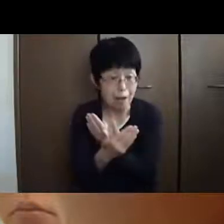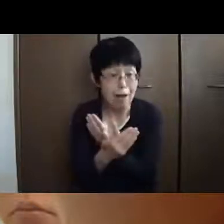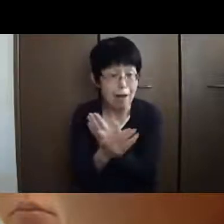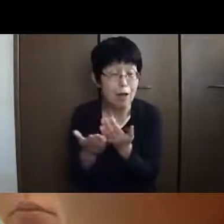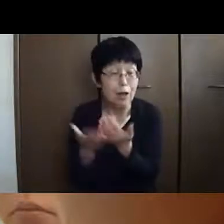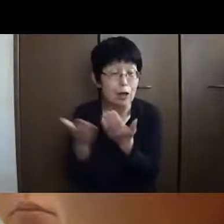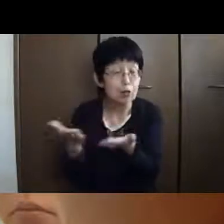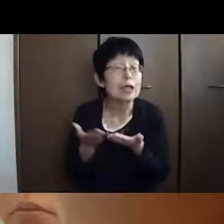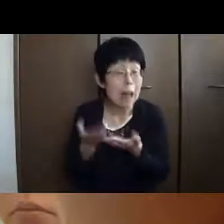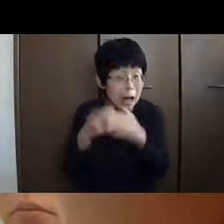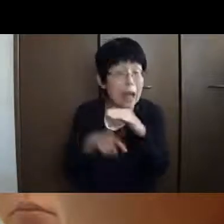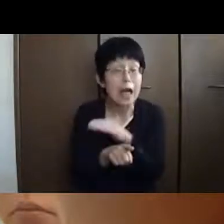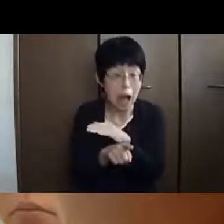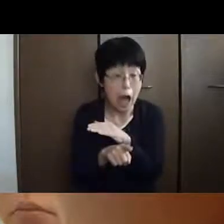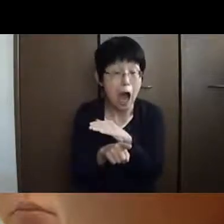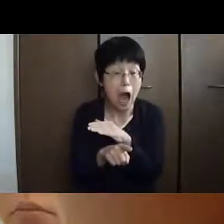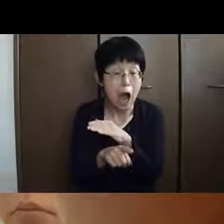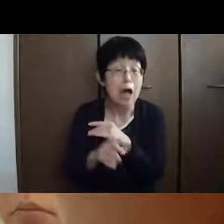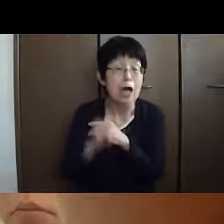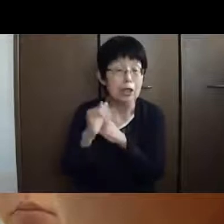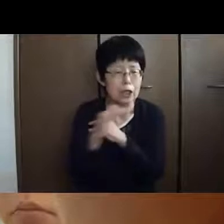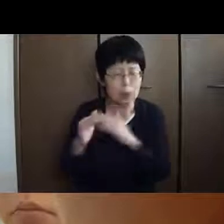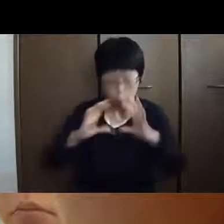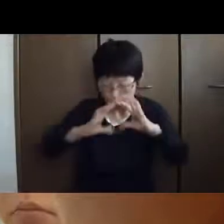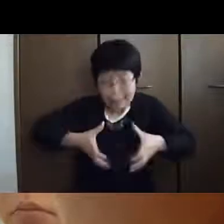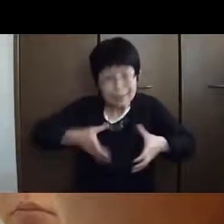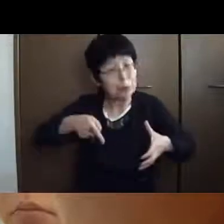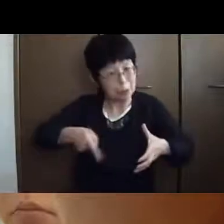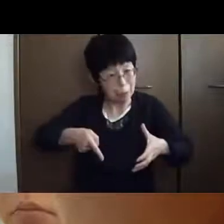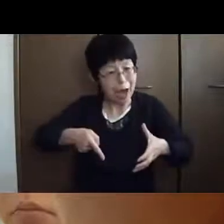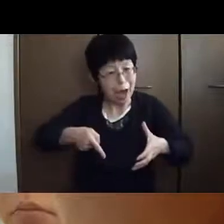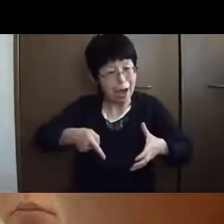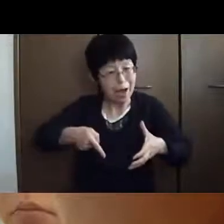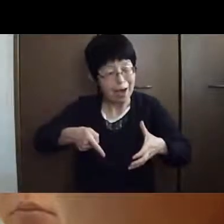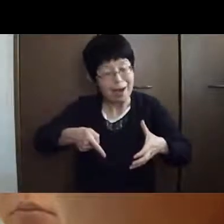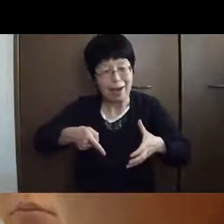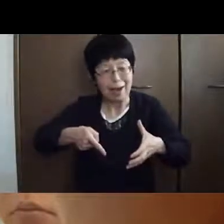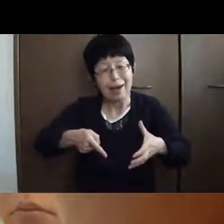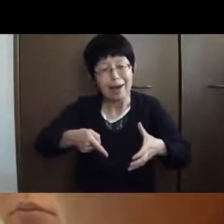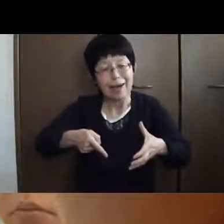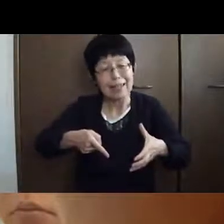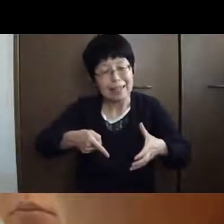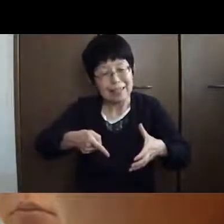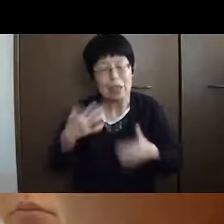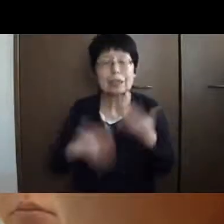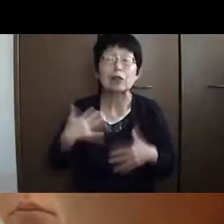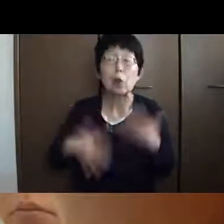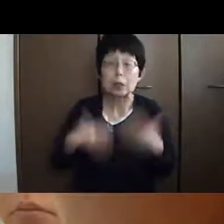たから、この囲碁界としてはあれですよね、この 楽しさをみんなに伝え